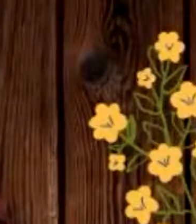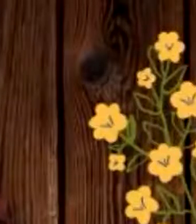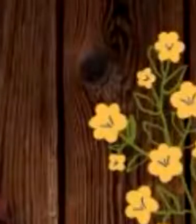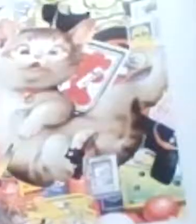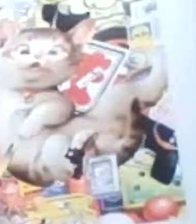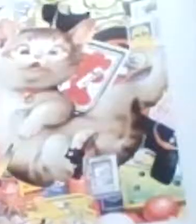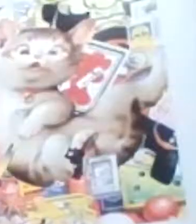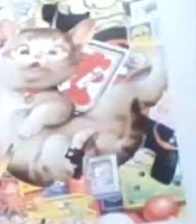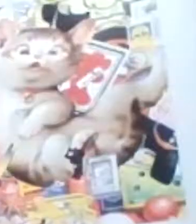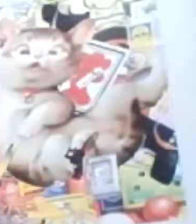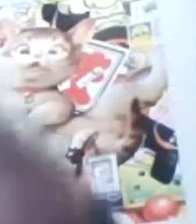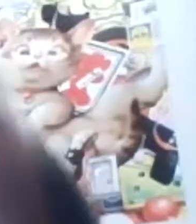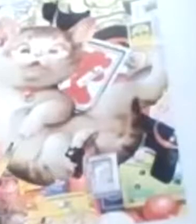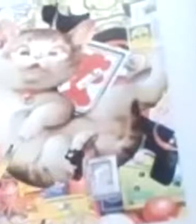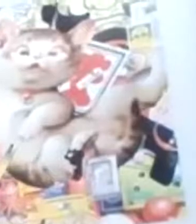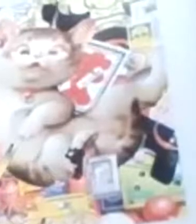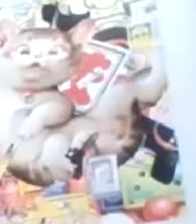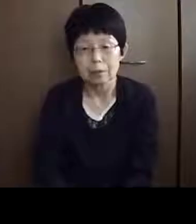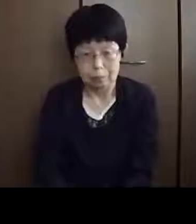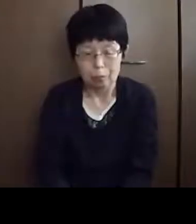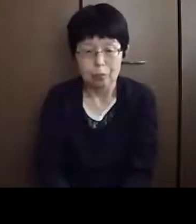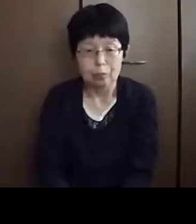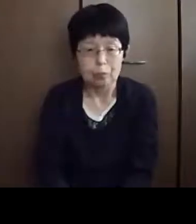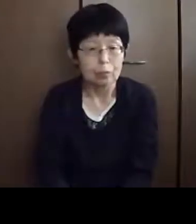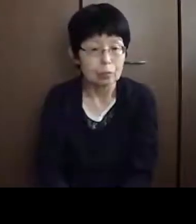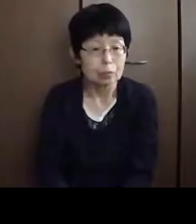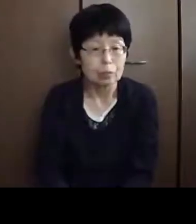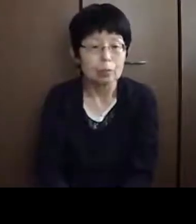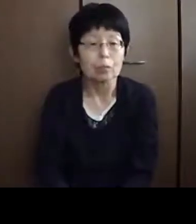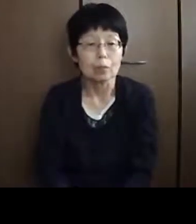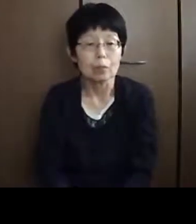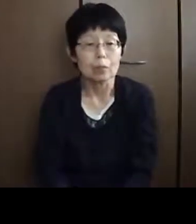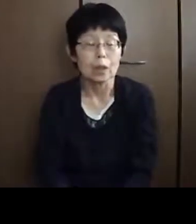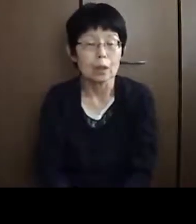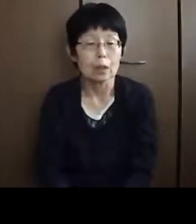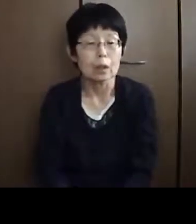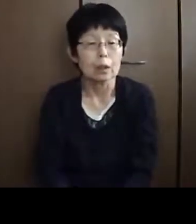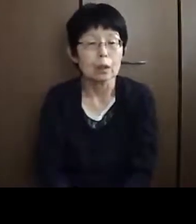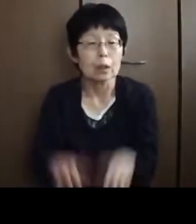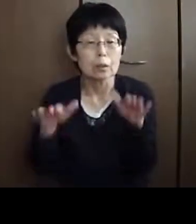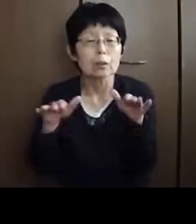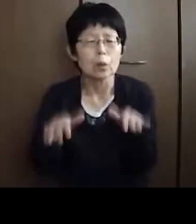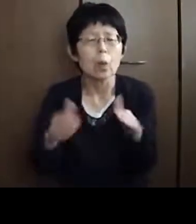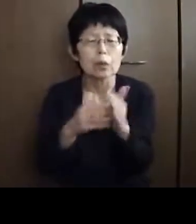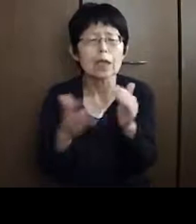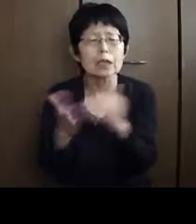こんにちは。 今ですね、今日ですね、はい、まだ竹さんが入るというトラブル